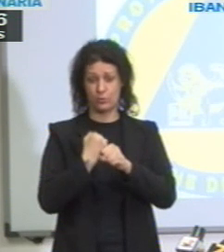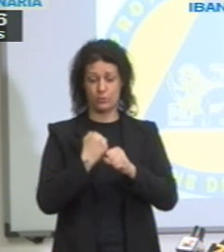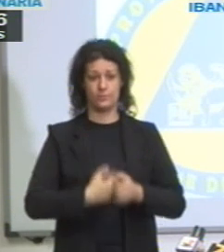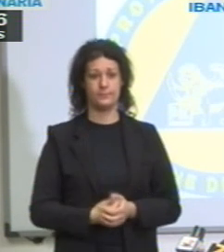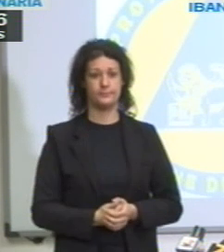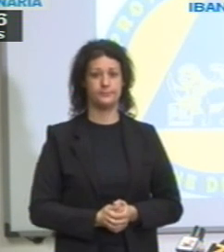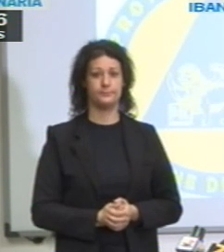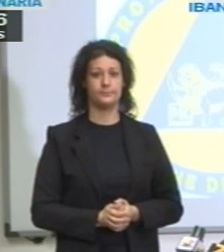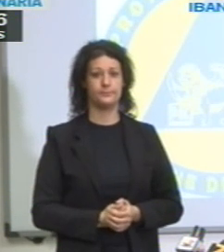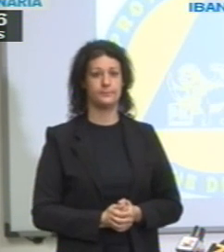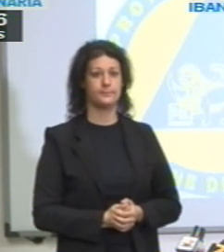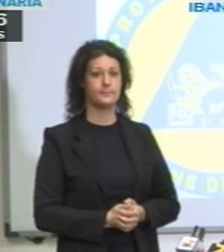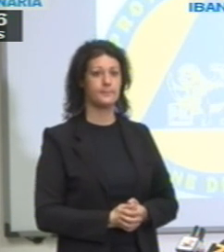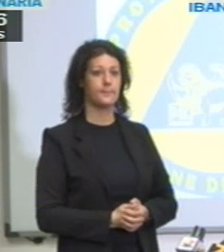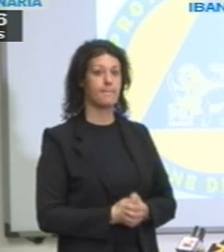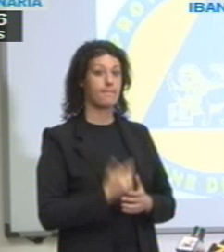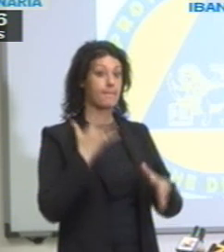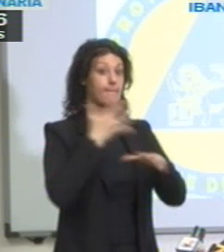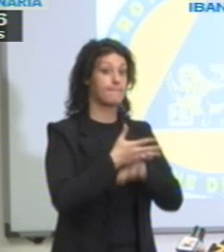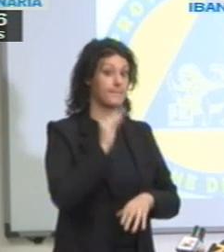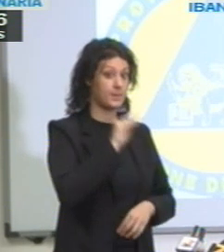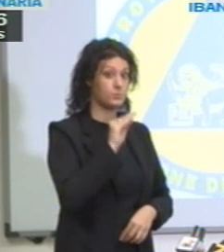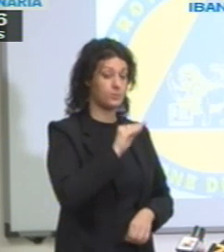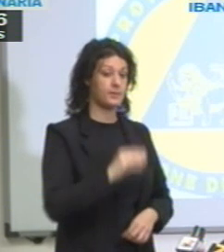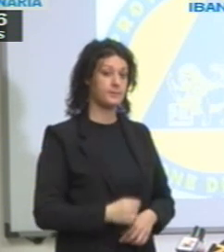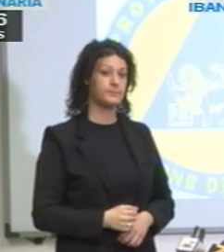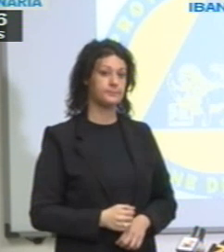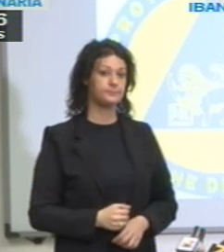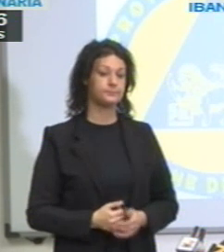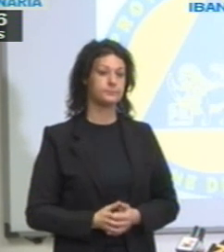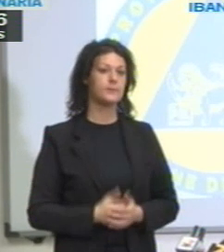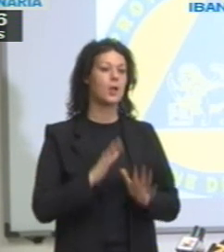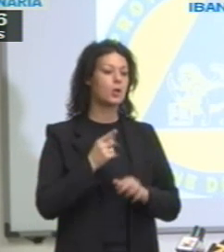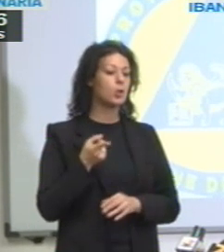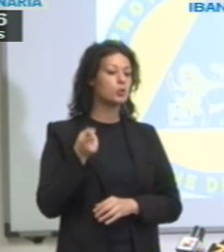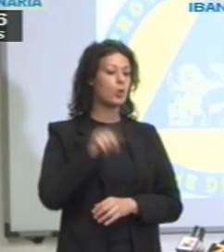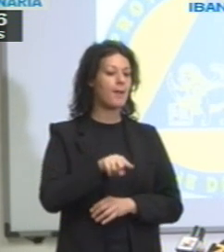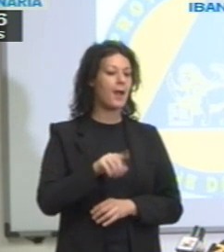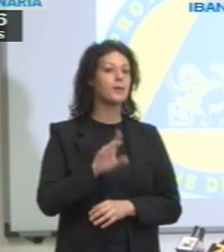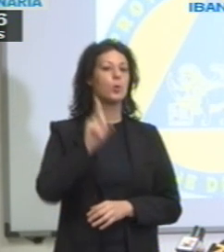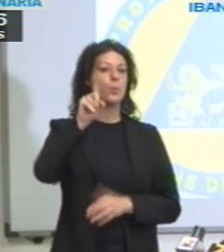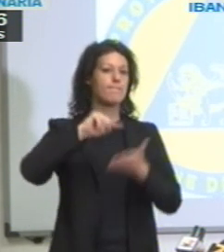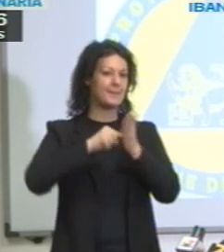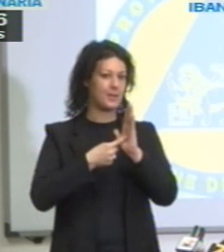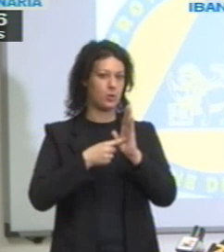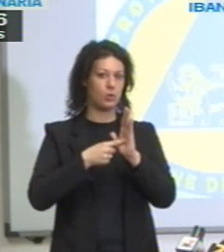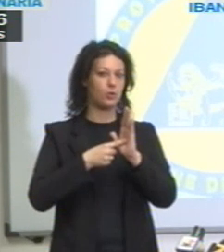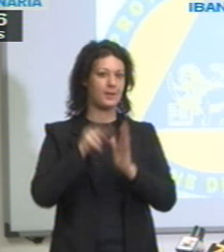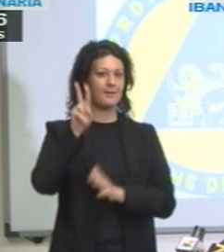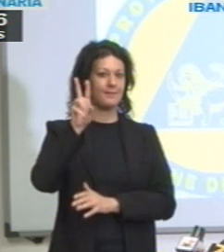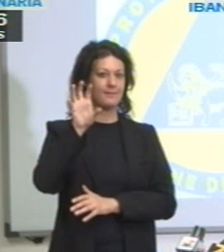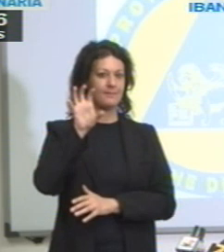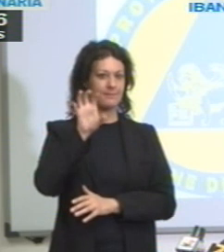no, scusate, se posso un'altra domanda, sì. Presidente, e domani appunto un milione di veneti riprenderà, diceva lei un attimo